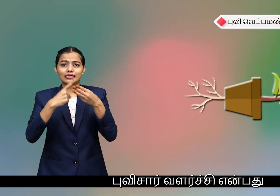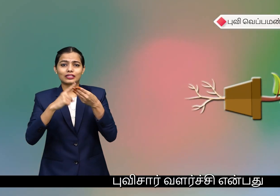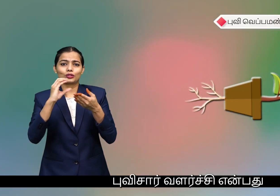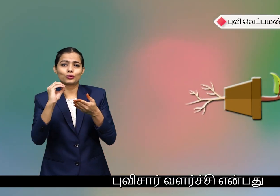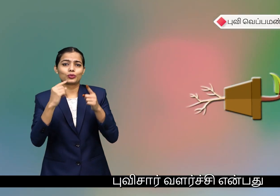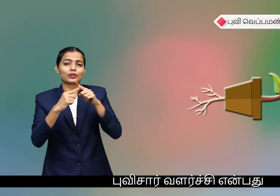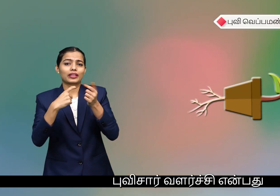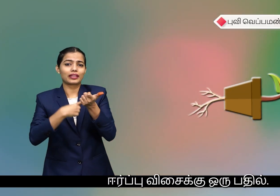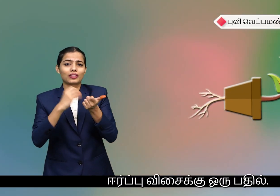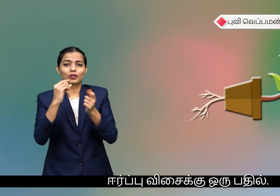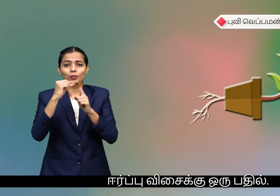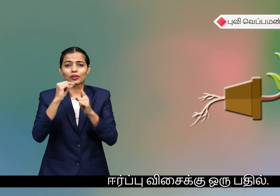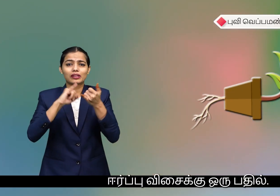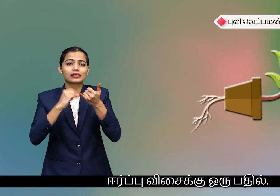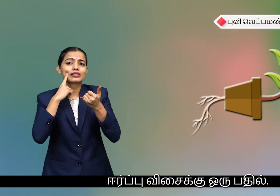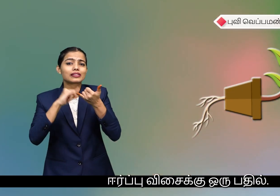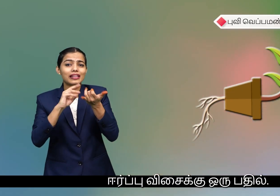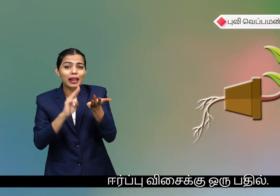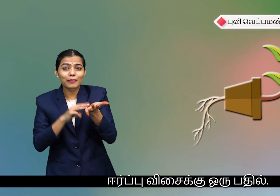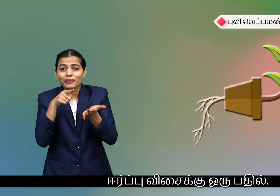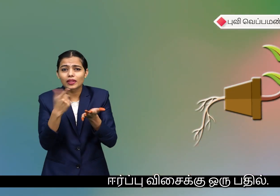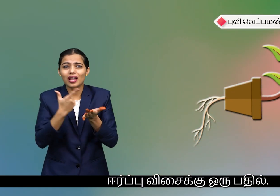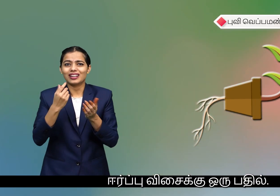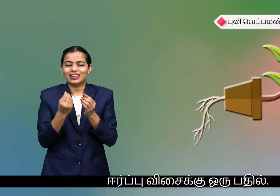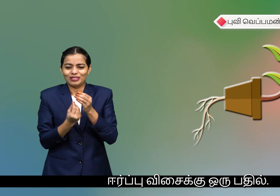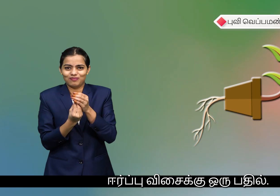புவிசார் வளர்ச்சி என்பது ஈர்ப்பு விசைக்கு ஒரு பதில்.